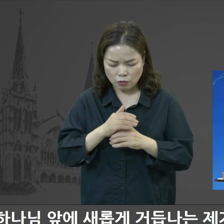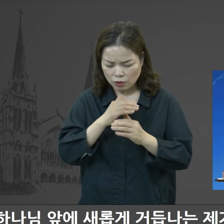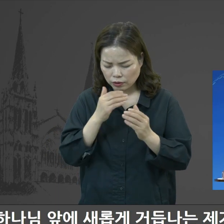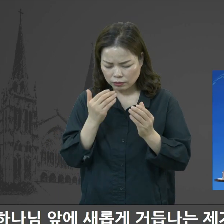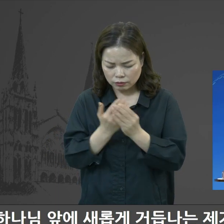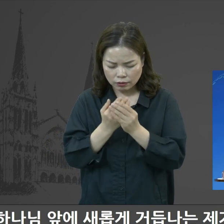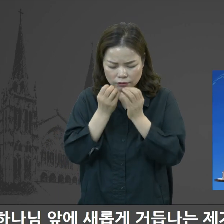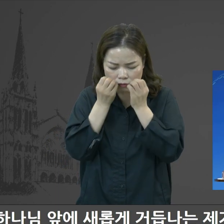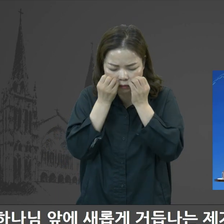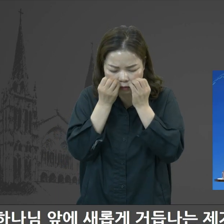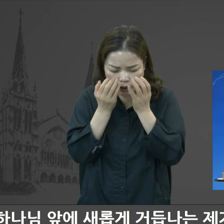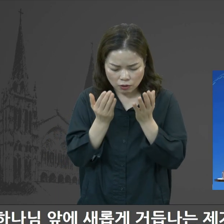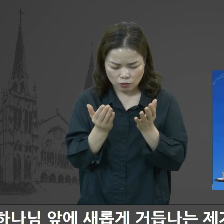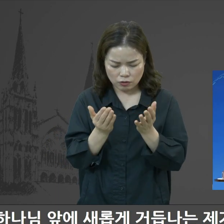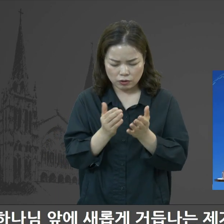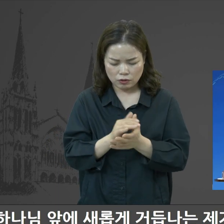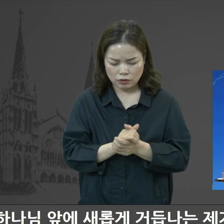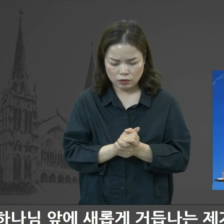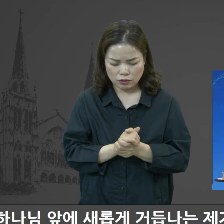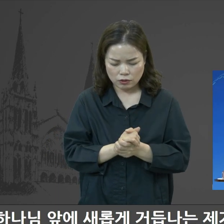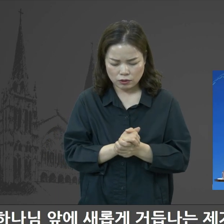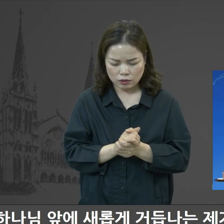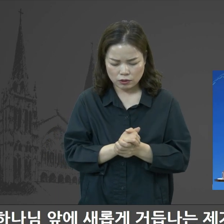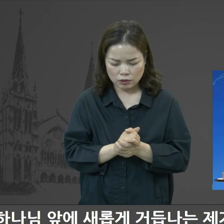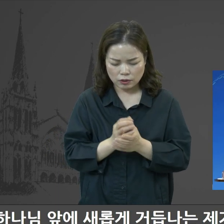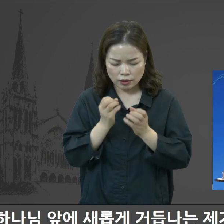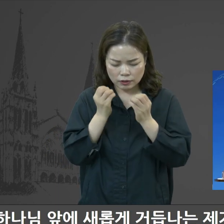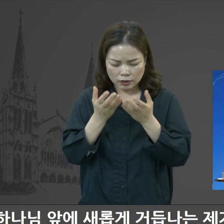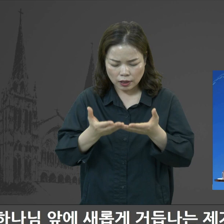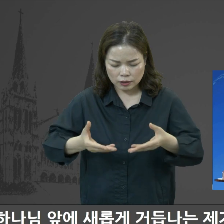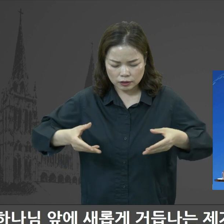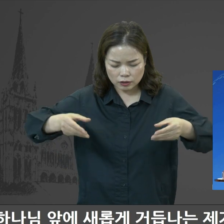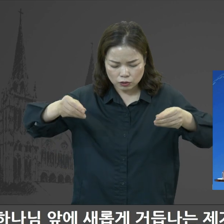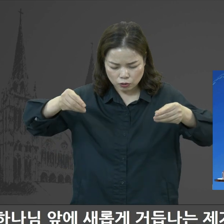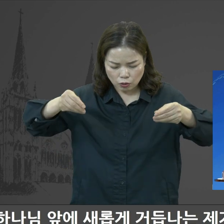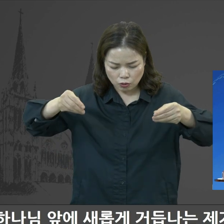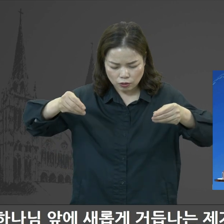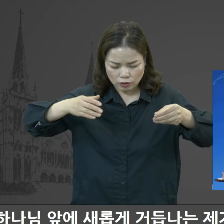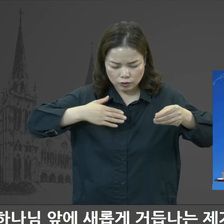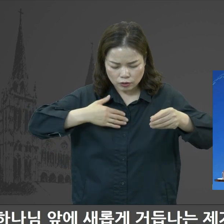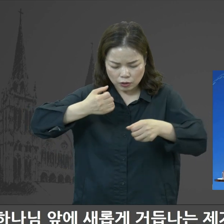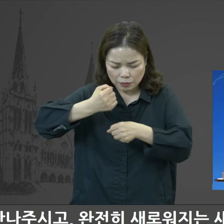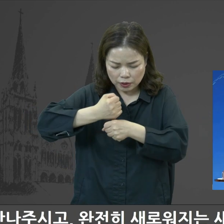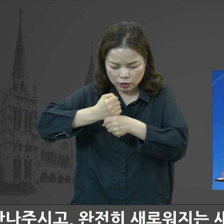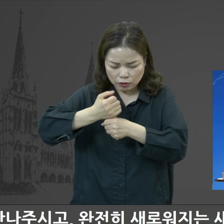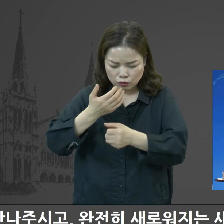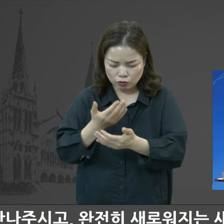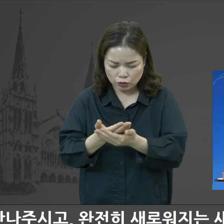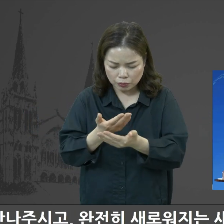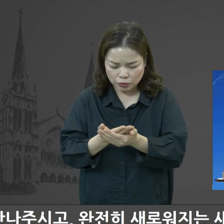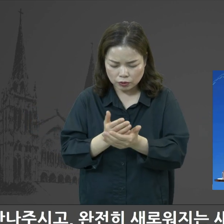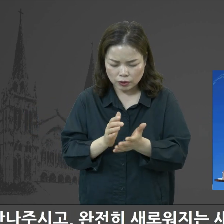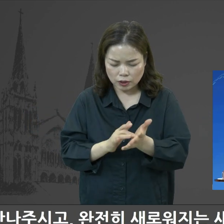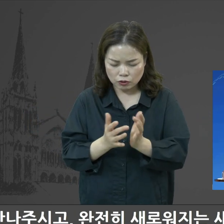완전히 새로워지는 새 그릇으로 저를 빚어주세요.